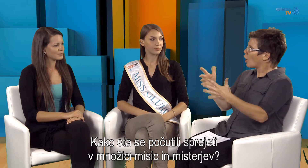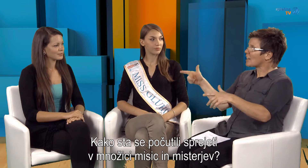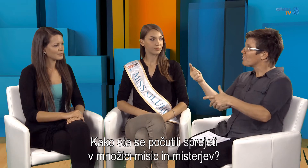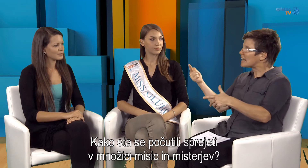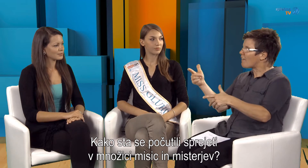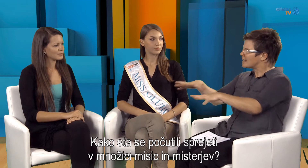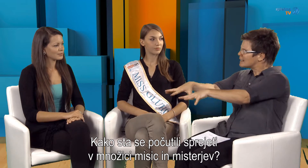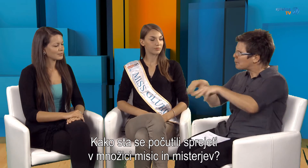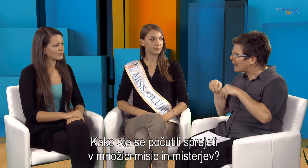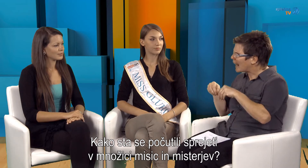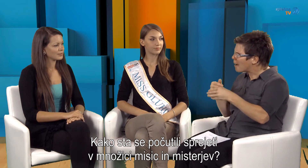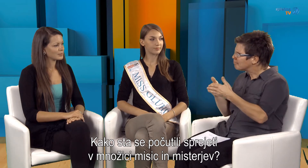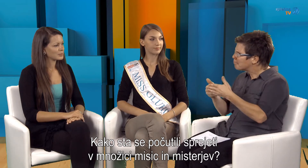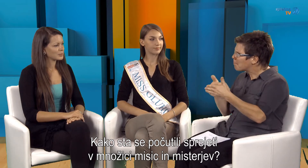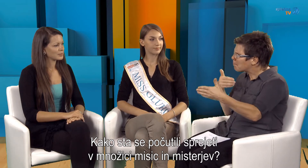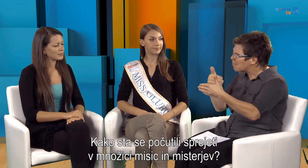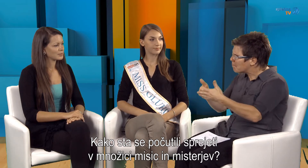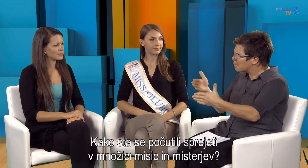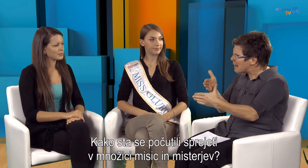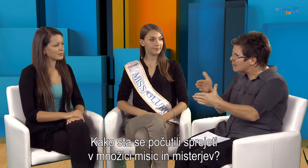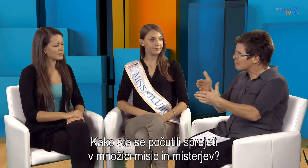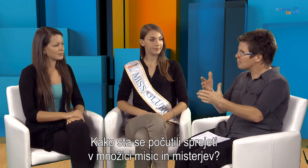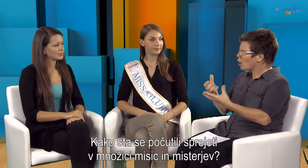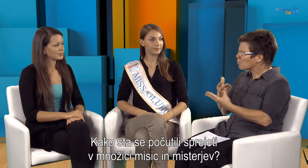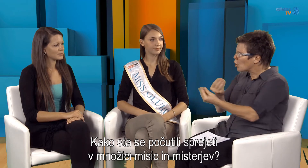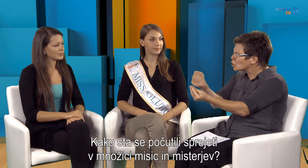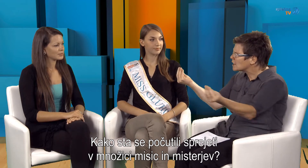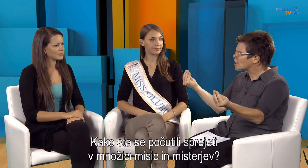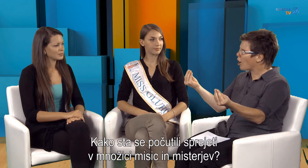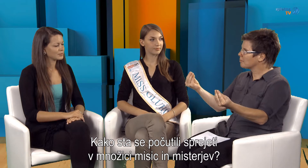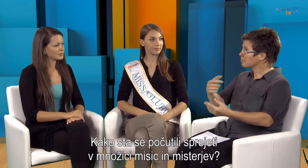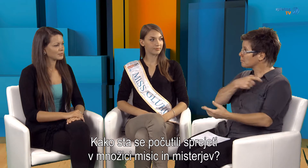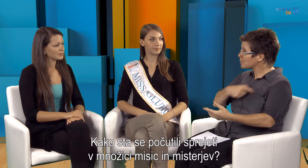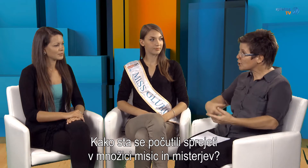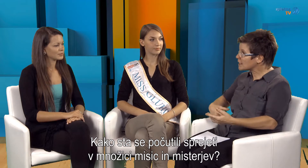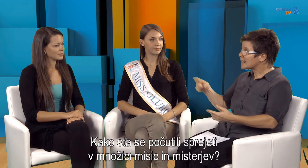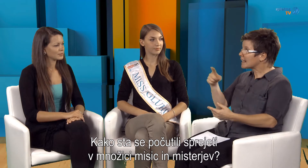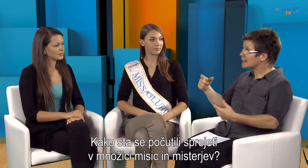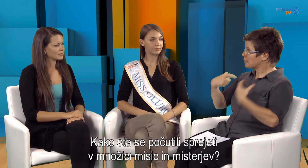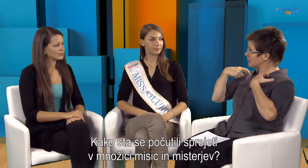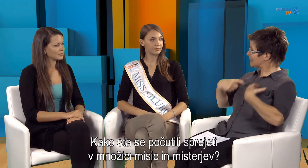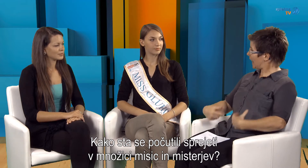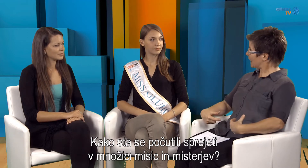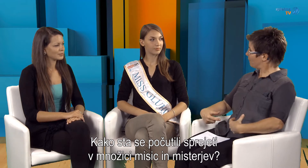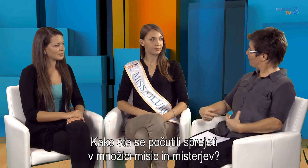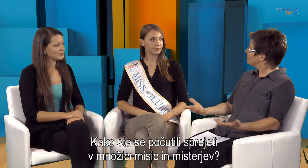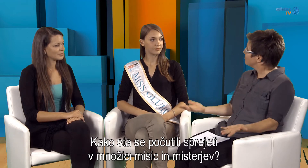Kako ta bidba, prijeda. Bed, dojica, visi, vi terjem.